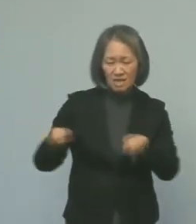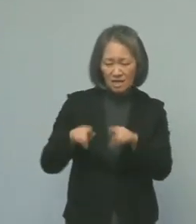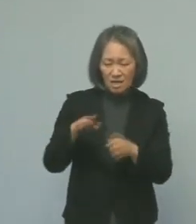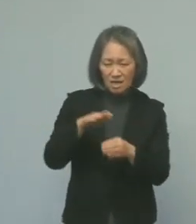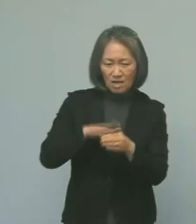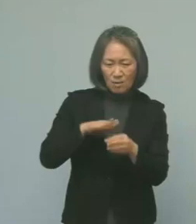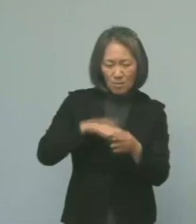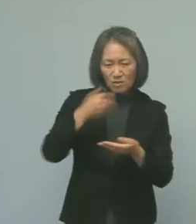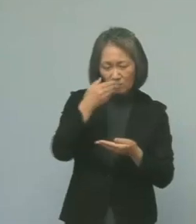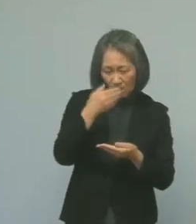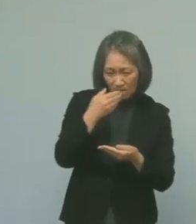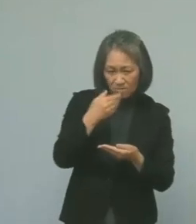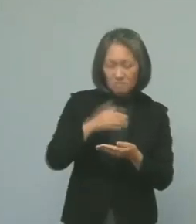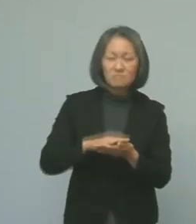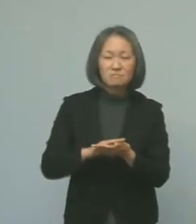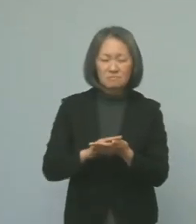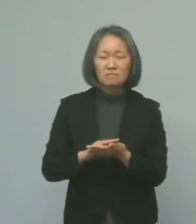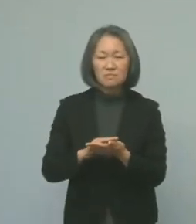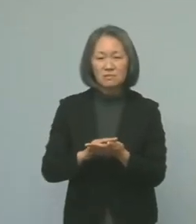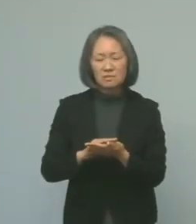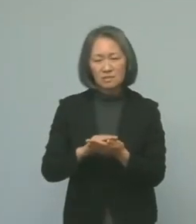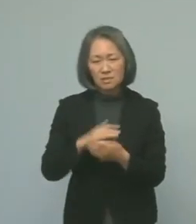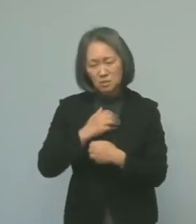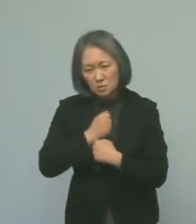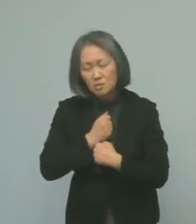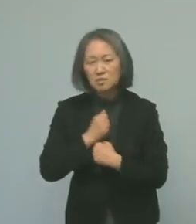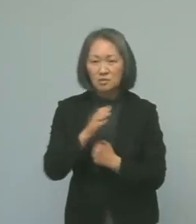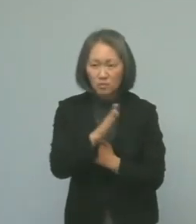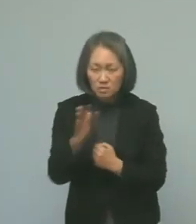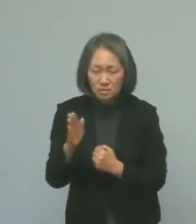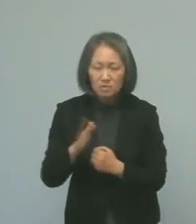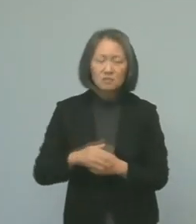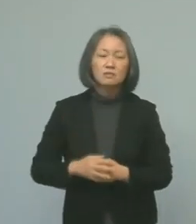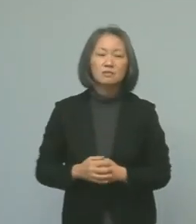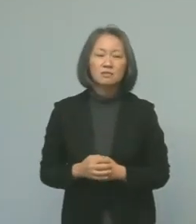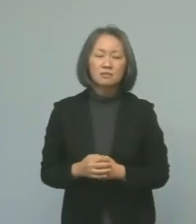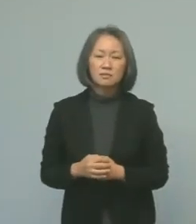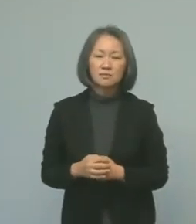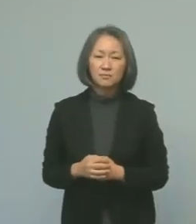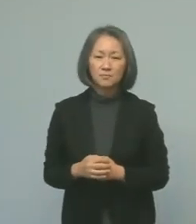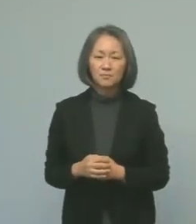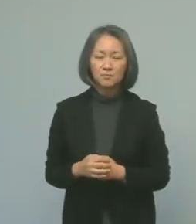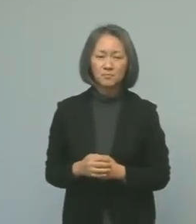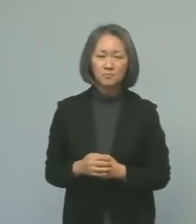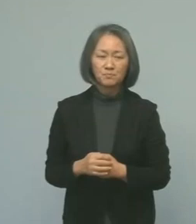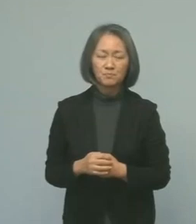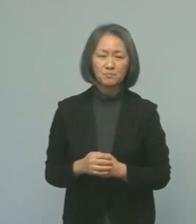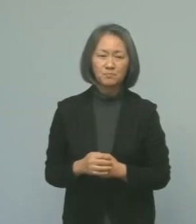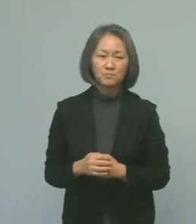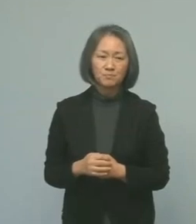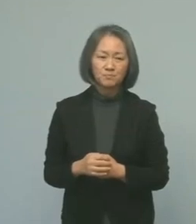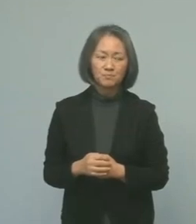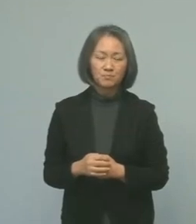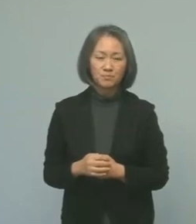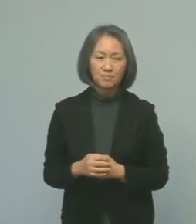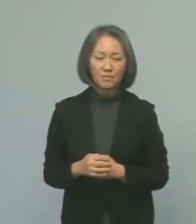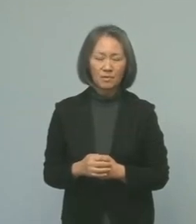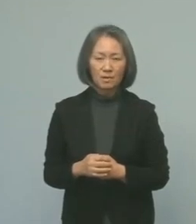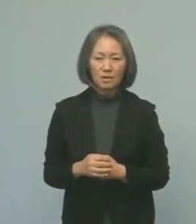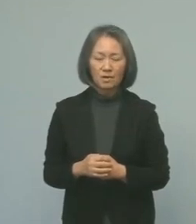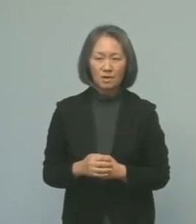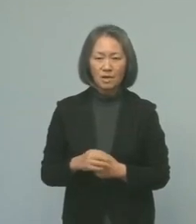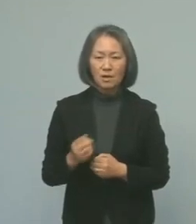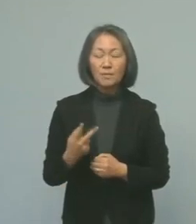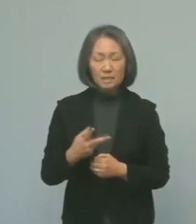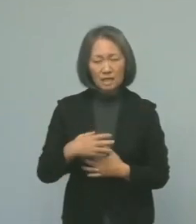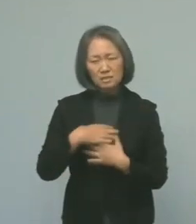ね、そういったことを本当に行動していただきますようにお願いをいたします。あと心